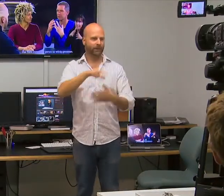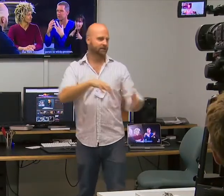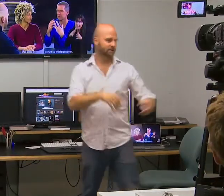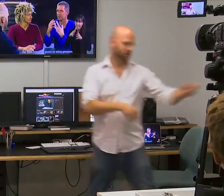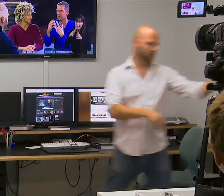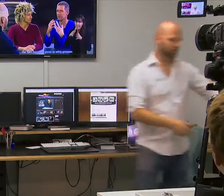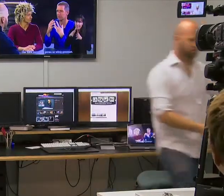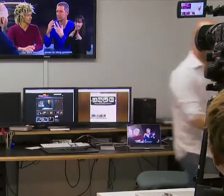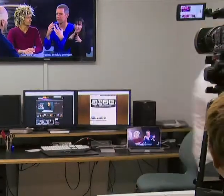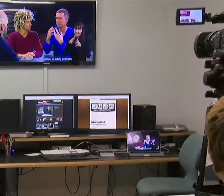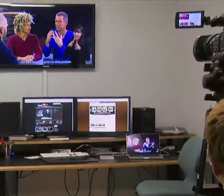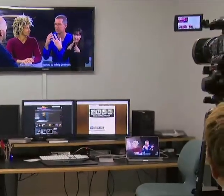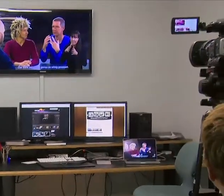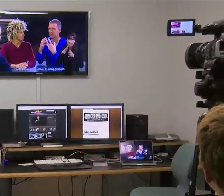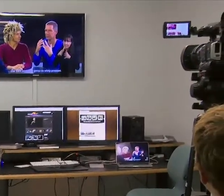Mit dem Live-Videoprozessor hier.